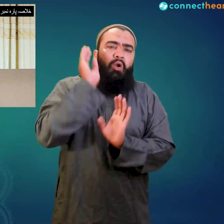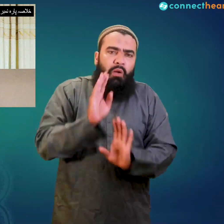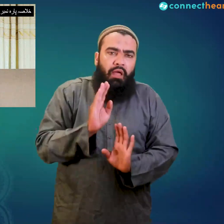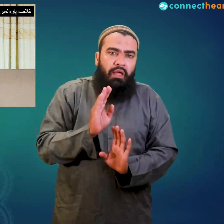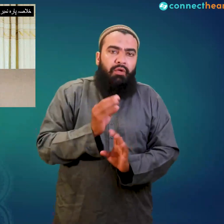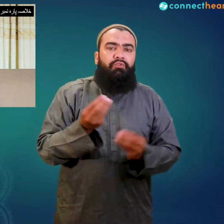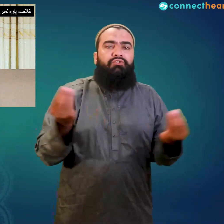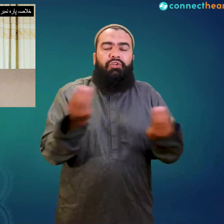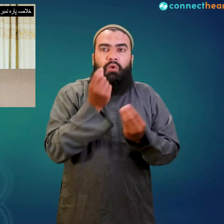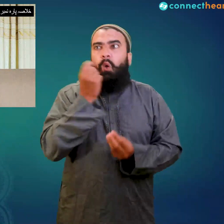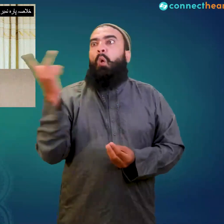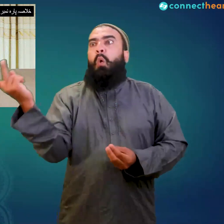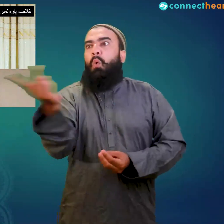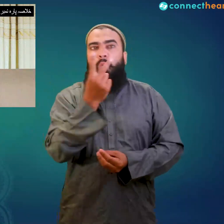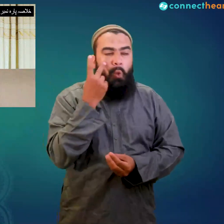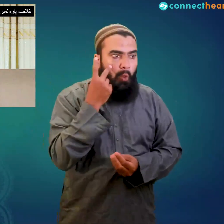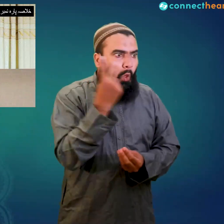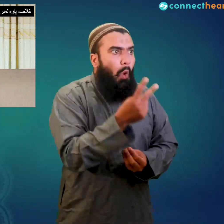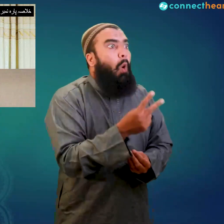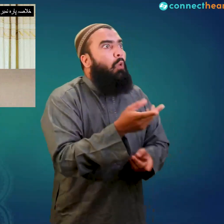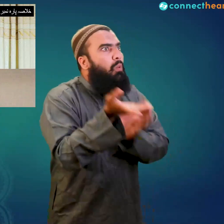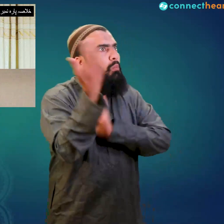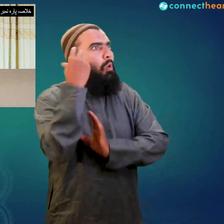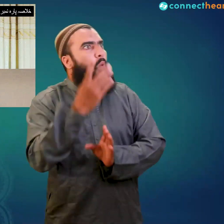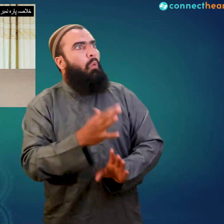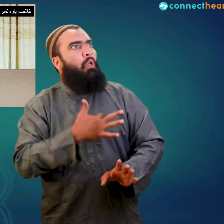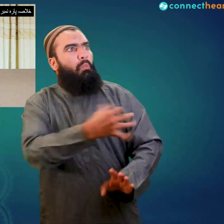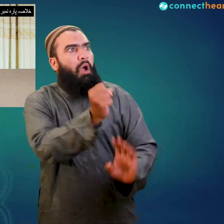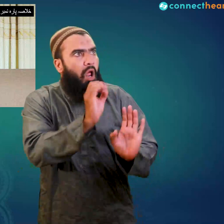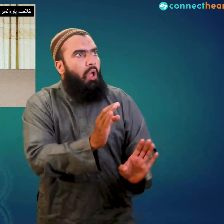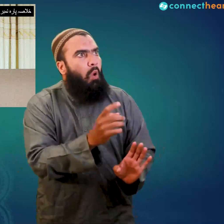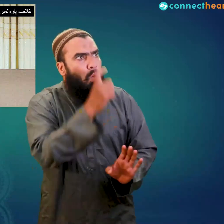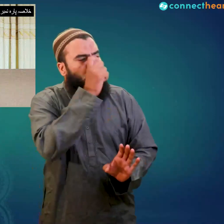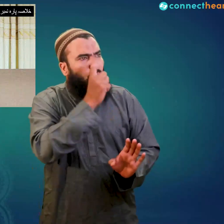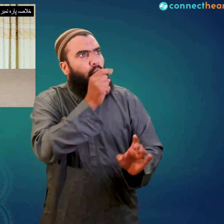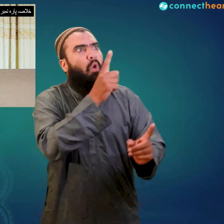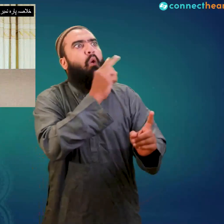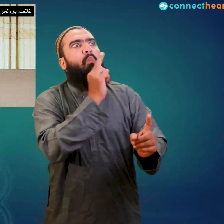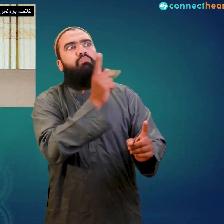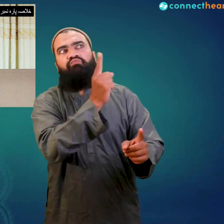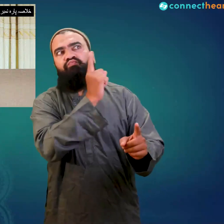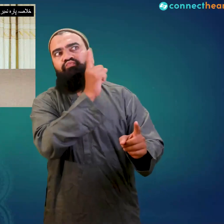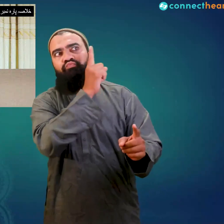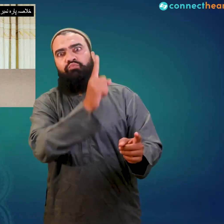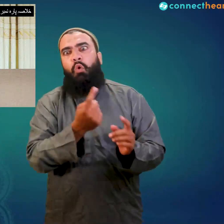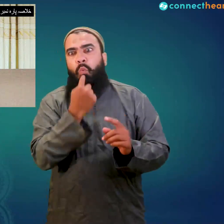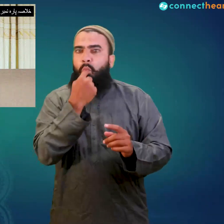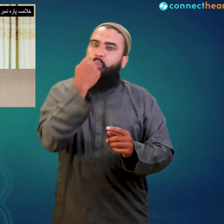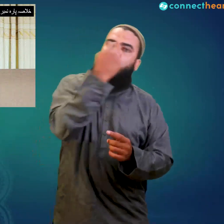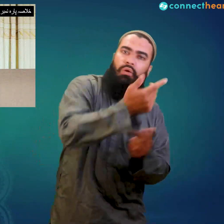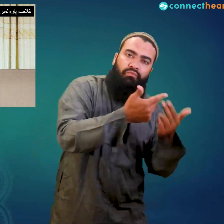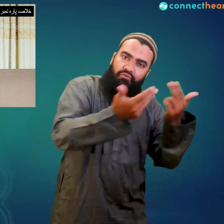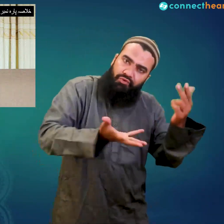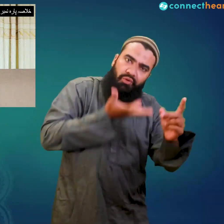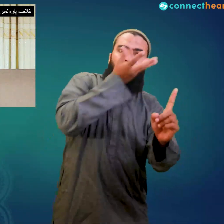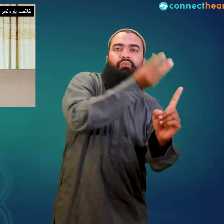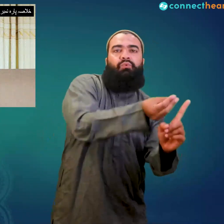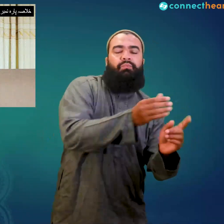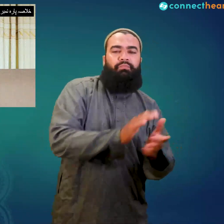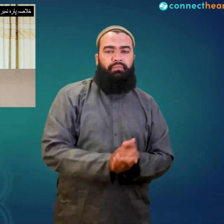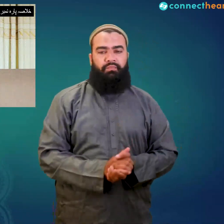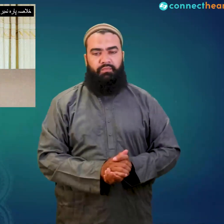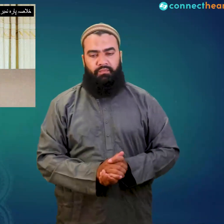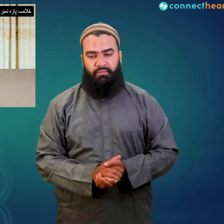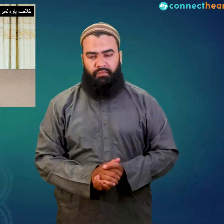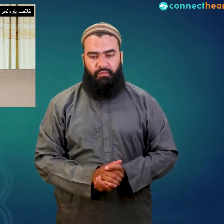آزمائش اور امتحان کے نتائج ان کے سامنے آئیں گے، جس کی وجہ سے یا تو وہ قابل مؤاخذہ ہوں گے یا قابل فضل و کرم